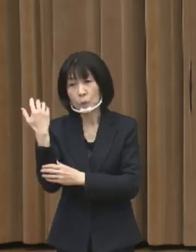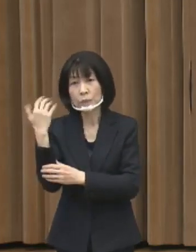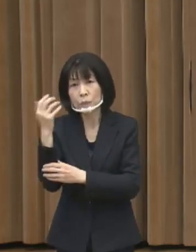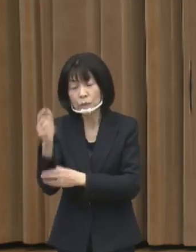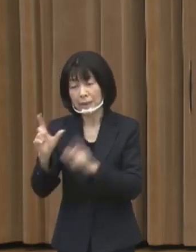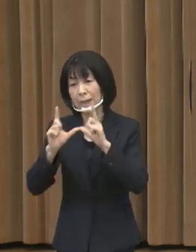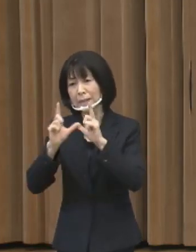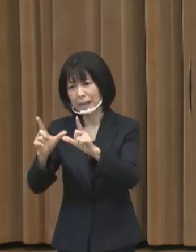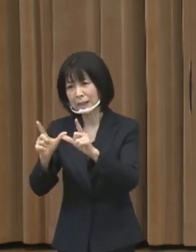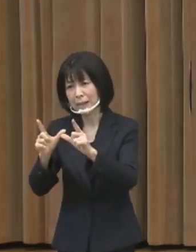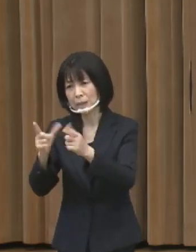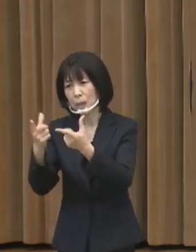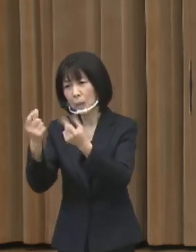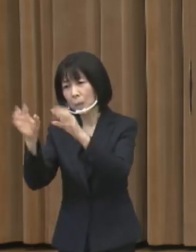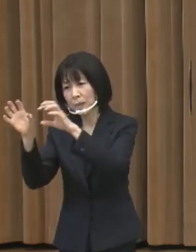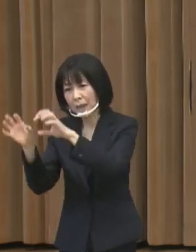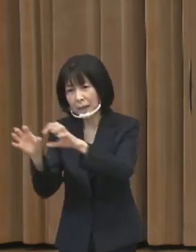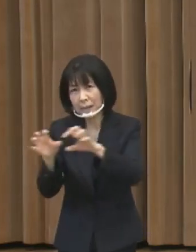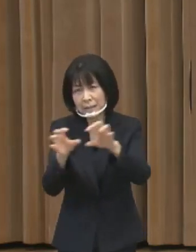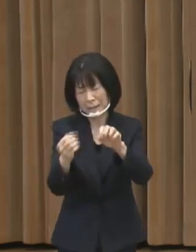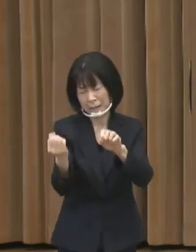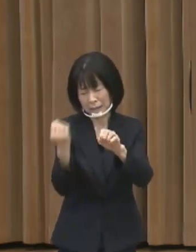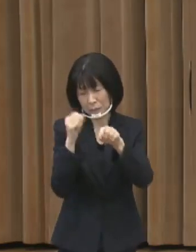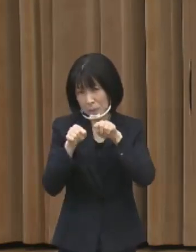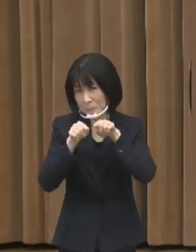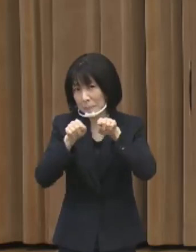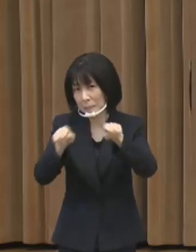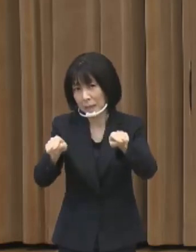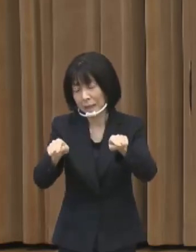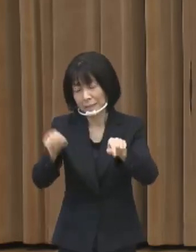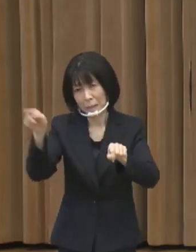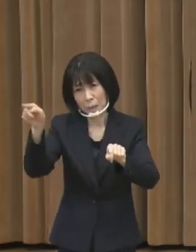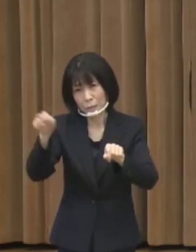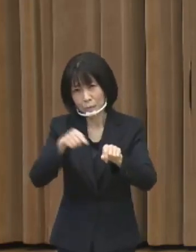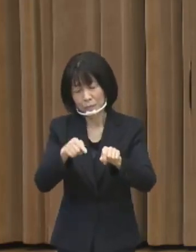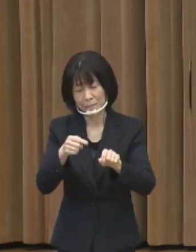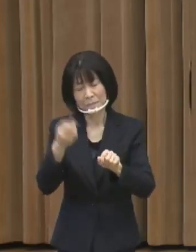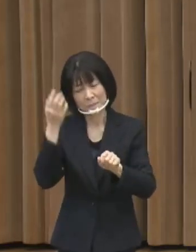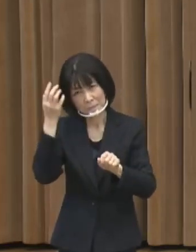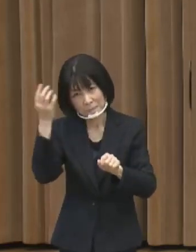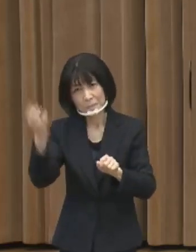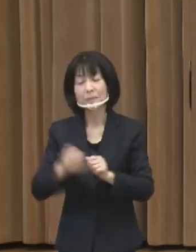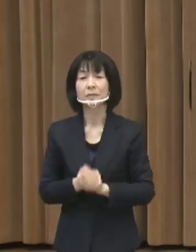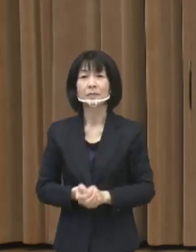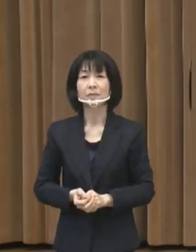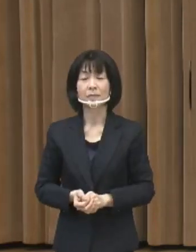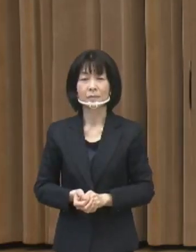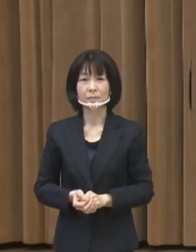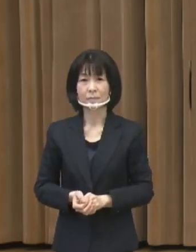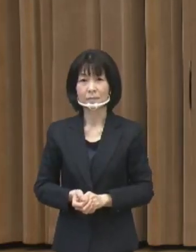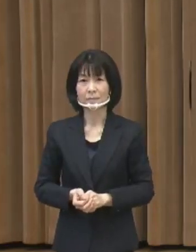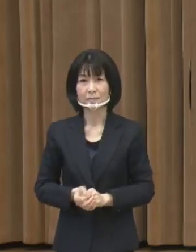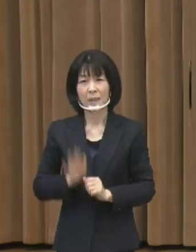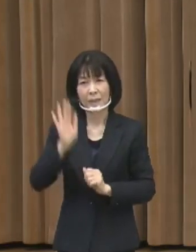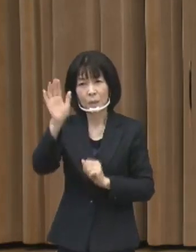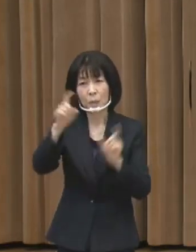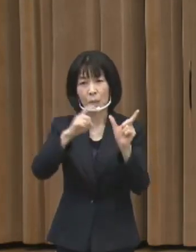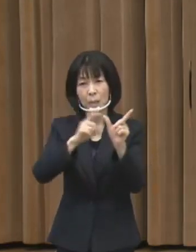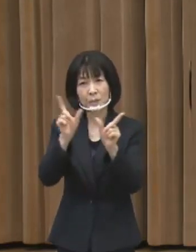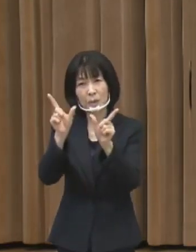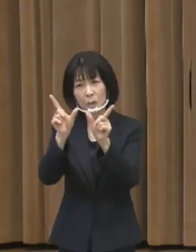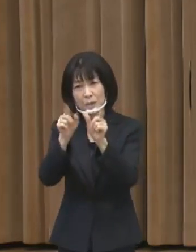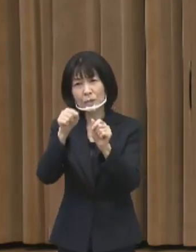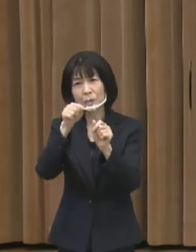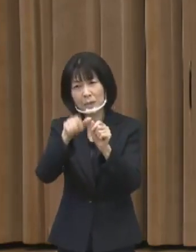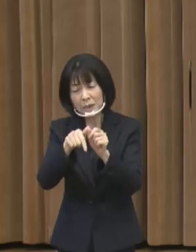急事態宣言と同じような強い措置を求めることにもなりかねません。ゴールデンウィークには、